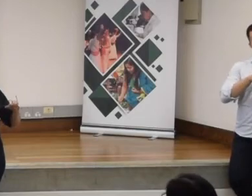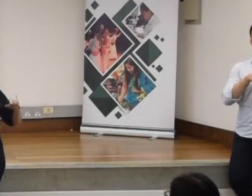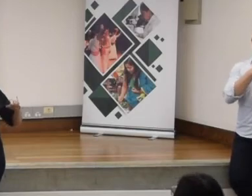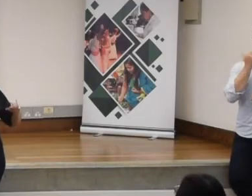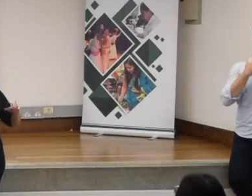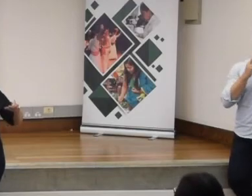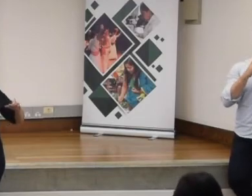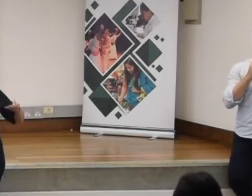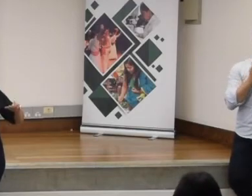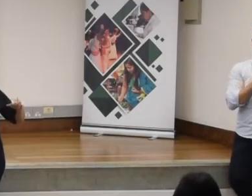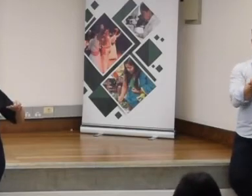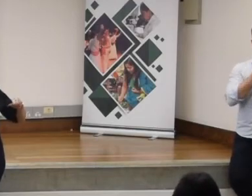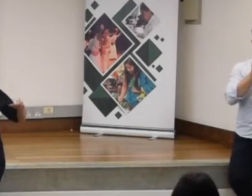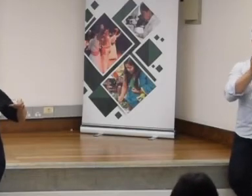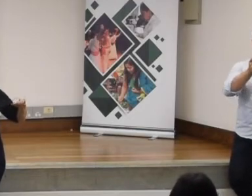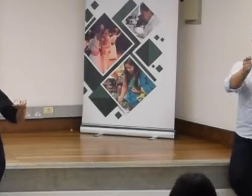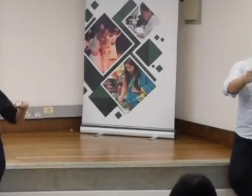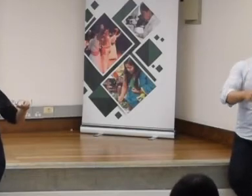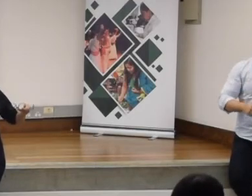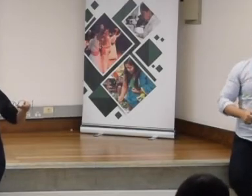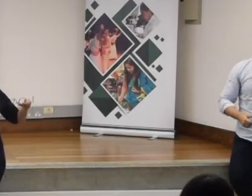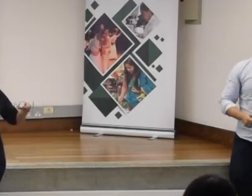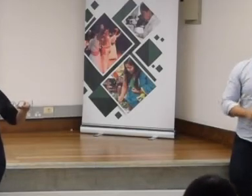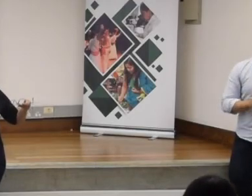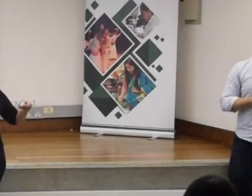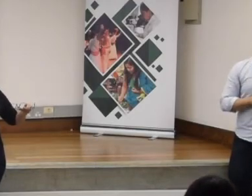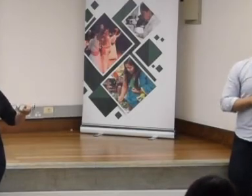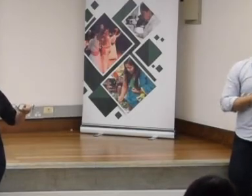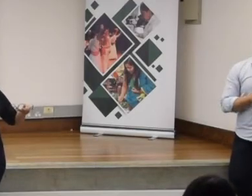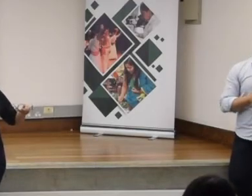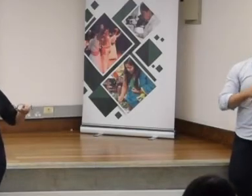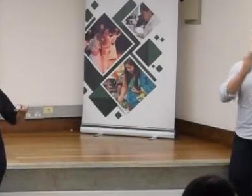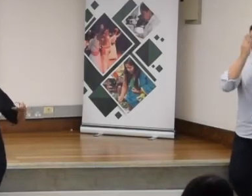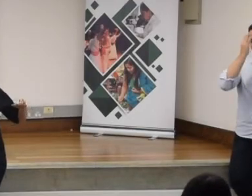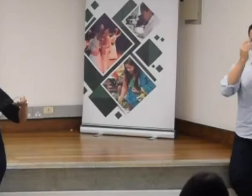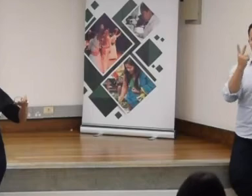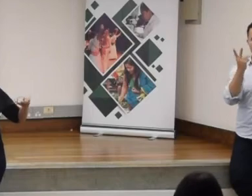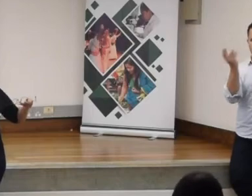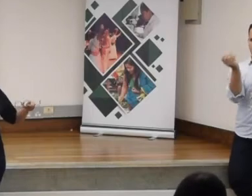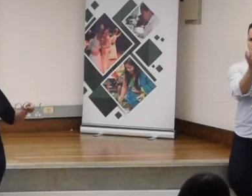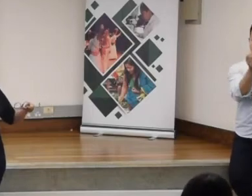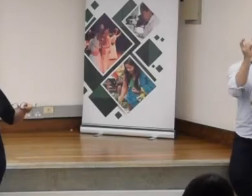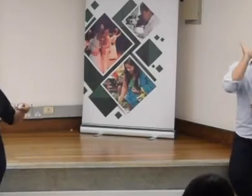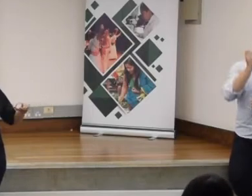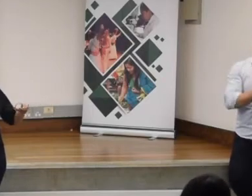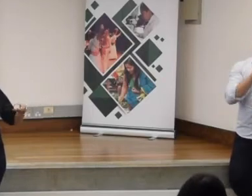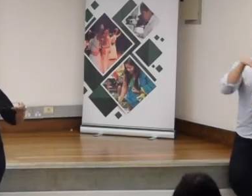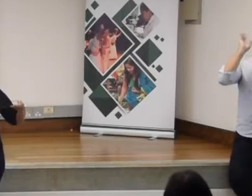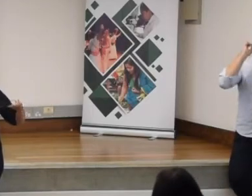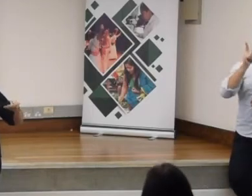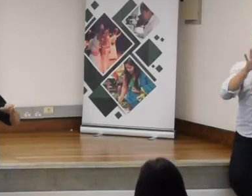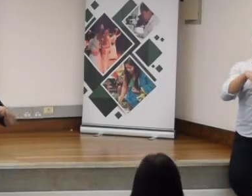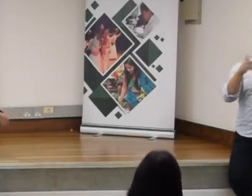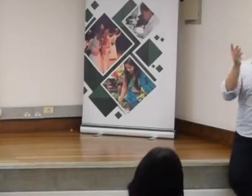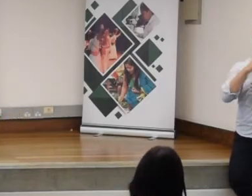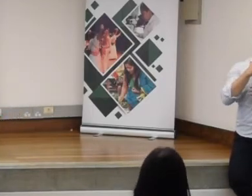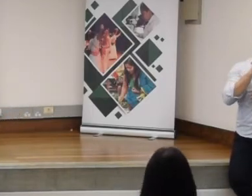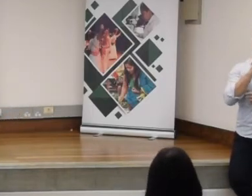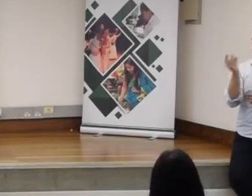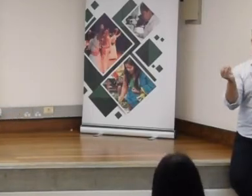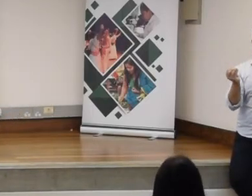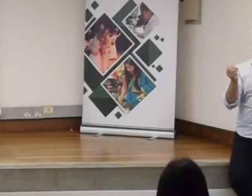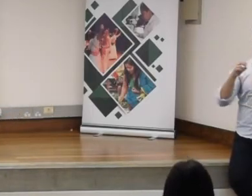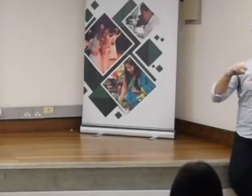Porque sabemos que tenemos que llegar a 2 de los grupos más difíciles por disponibilidad horaria, que son los profesores,